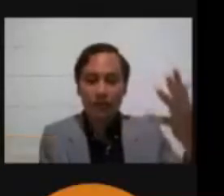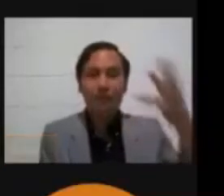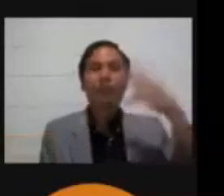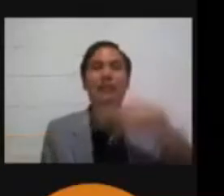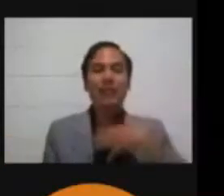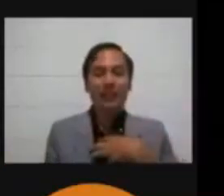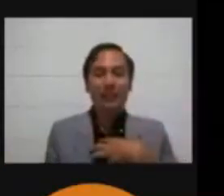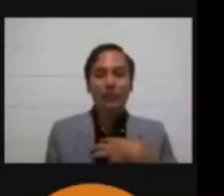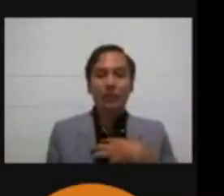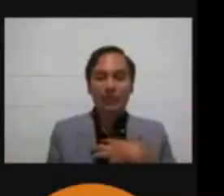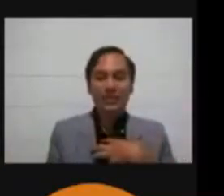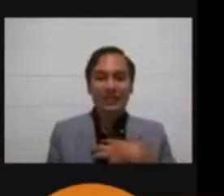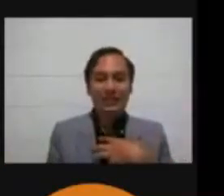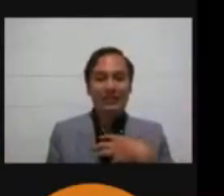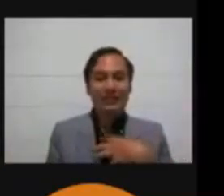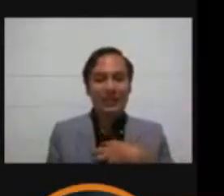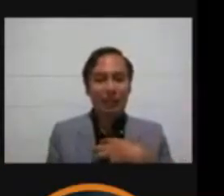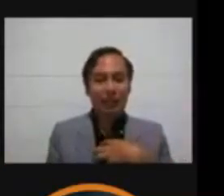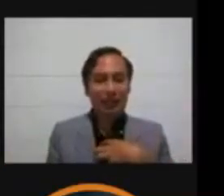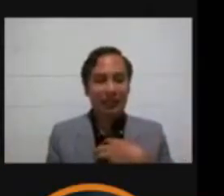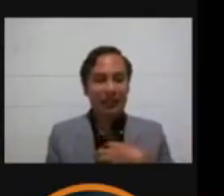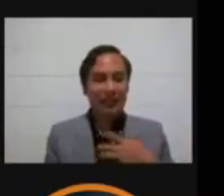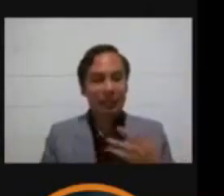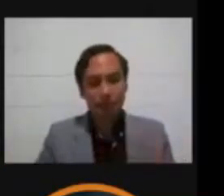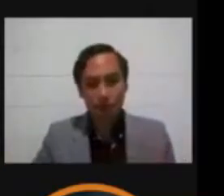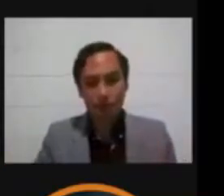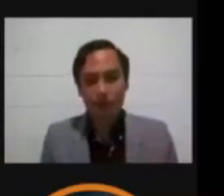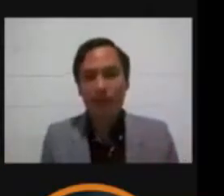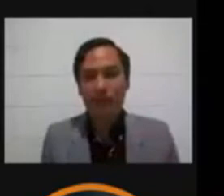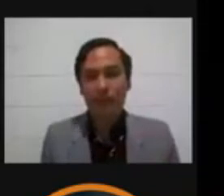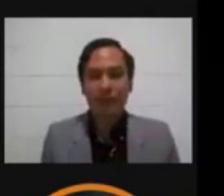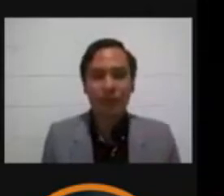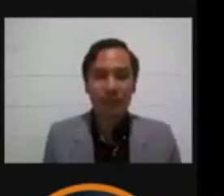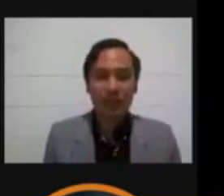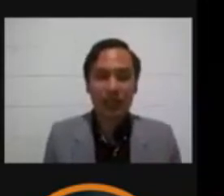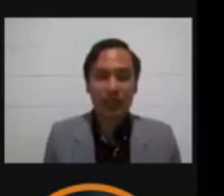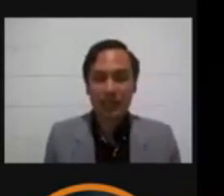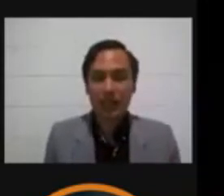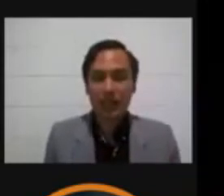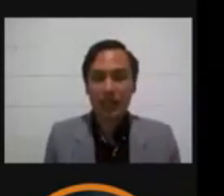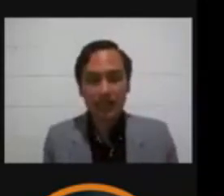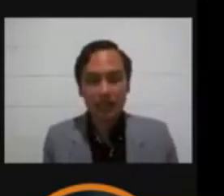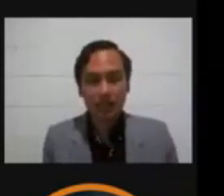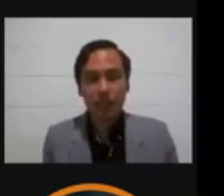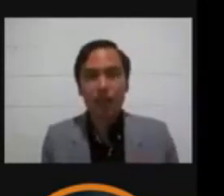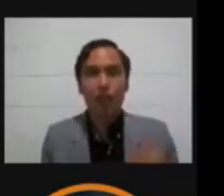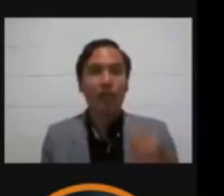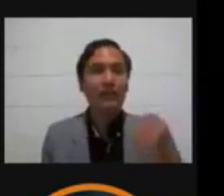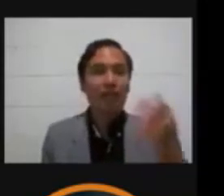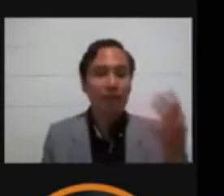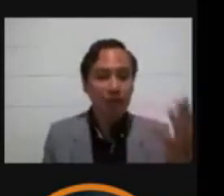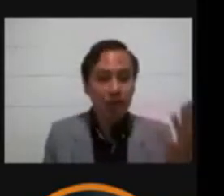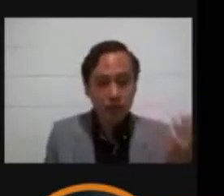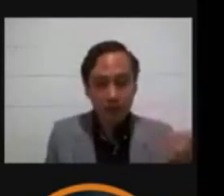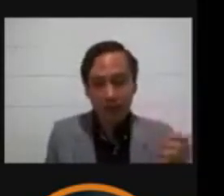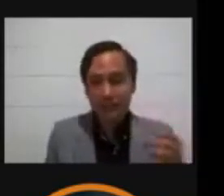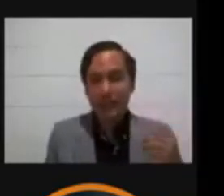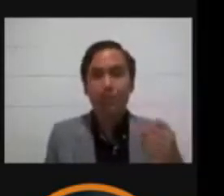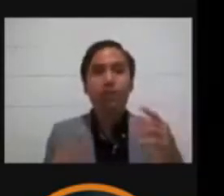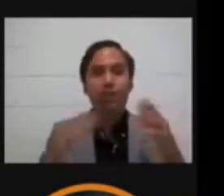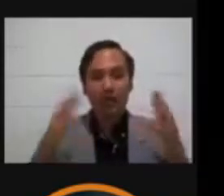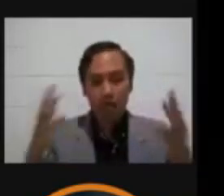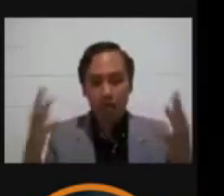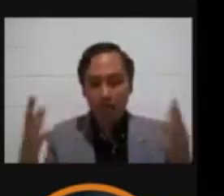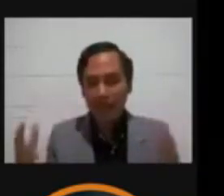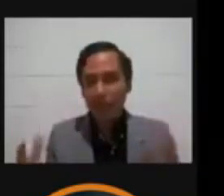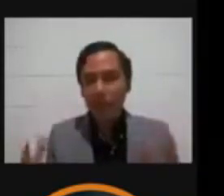gobierno, a las instituciones, pero también muchas veces a partir desde nosotros, porque puede ser que seamos maestros o porque trabajemos en una unidad